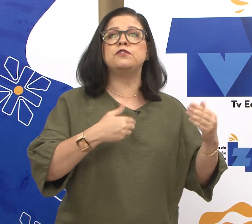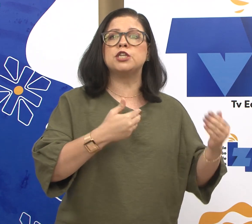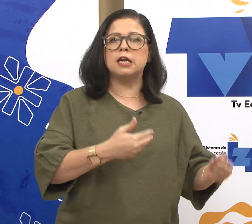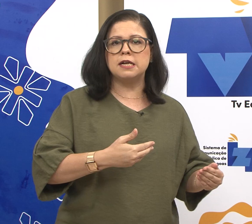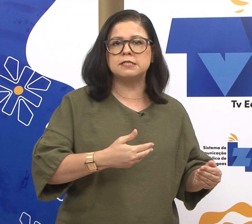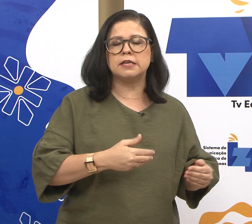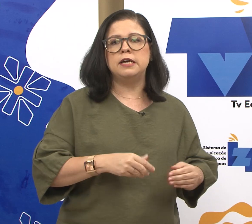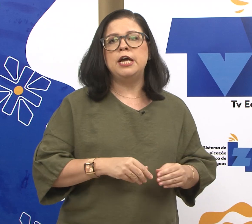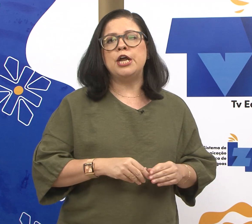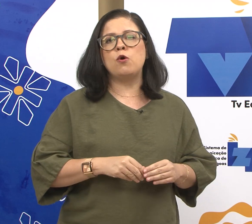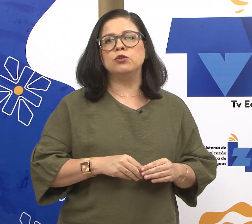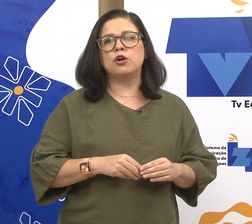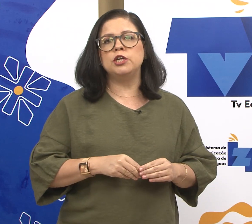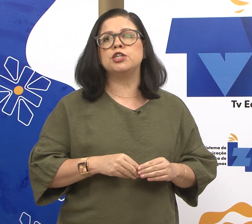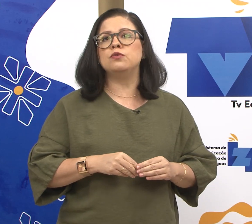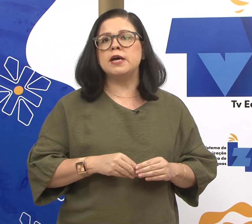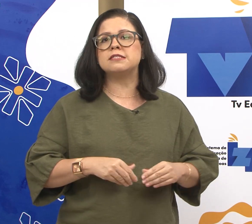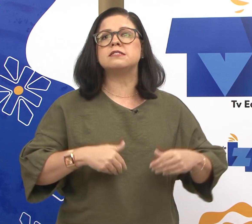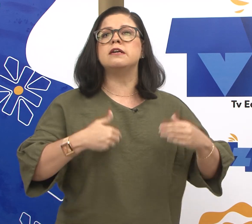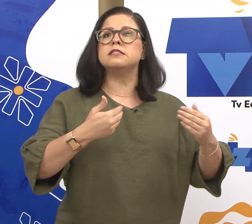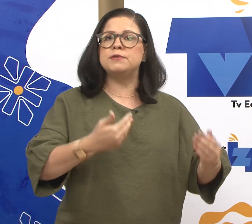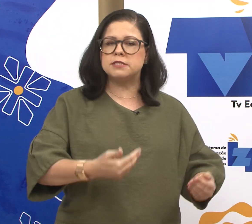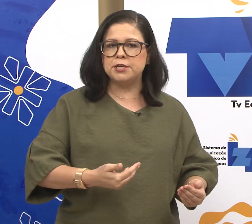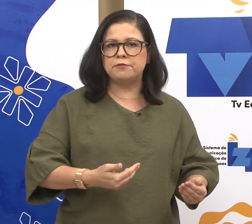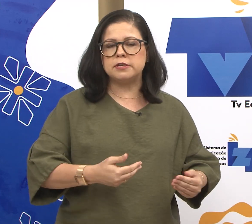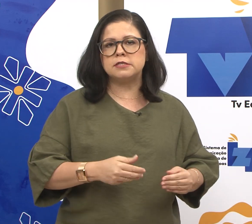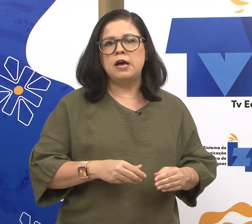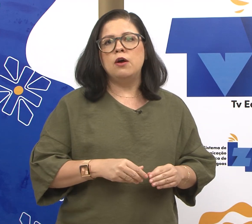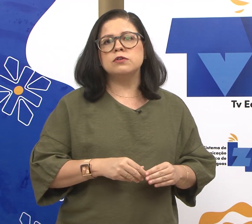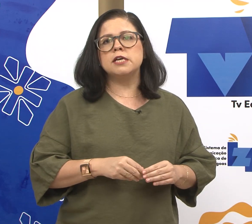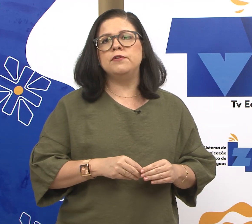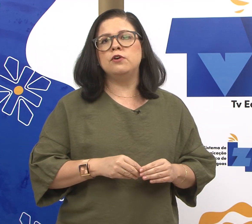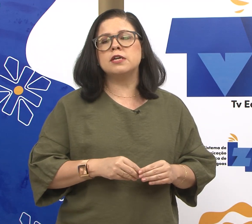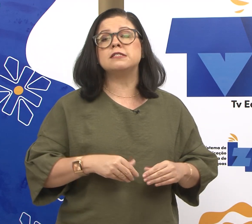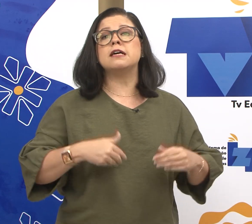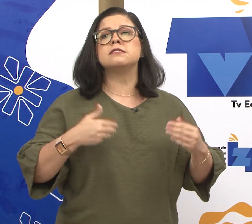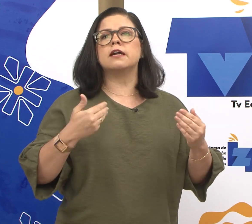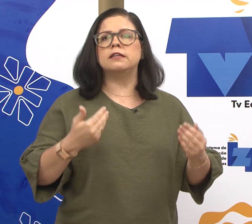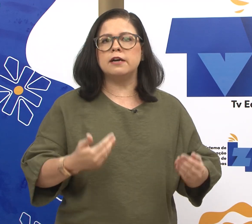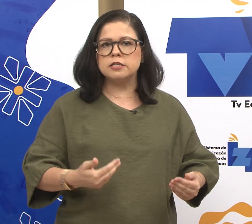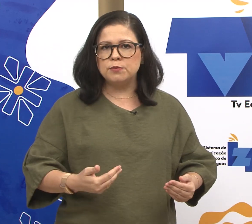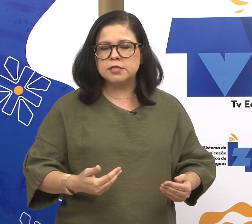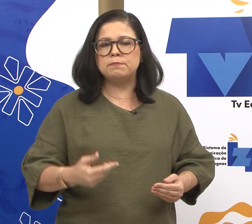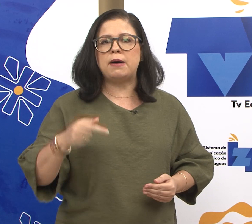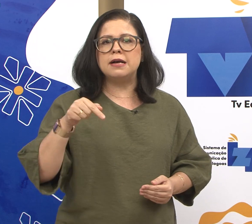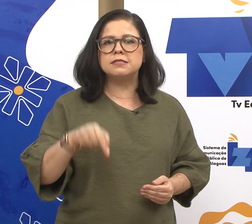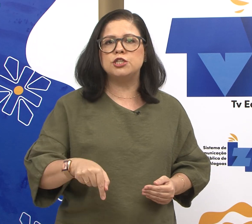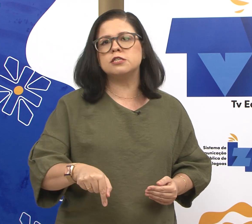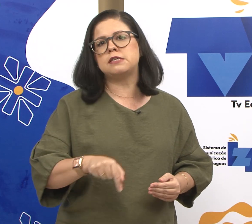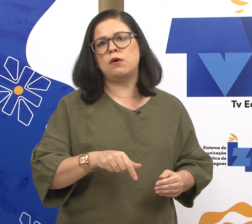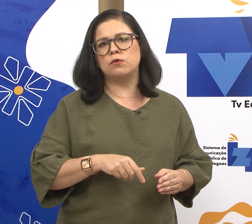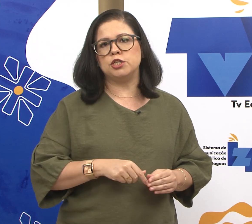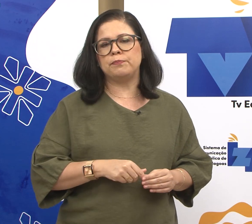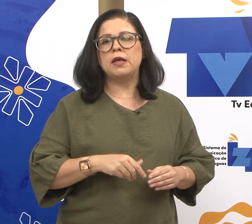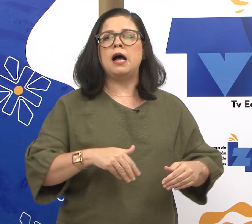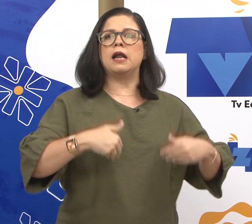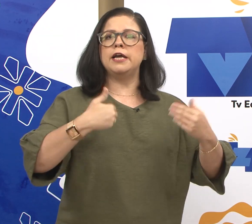vigilância e controle de doenças transmissíveis os servidores das secretarias municipais de saúde além